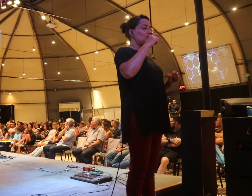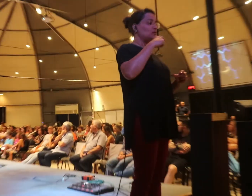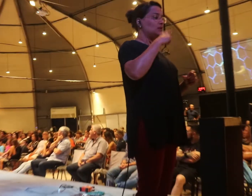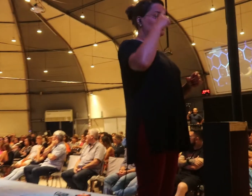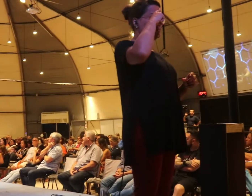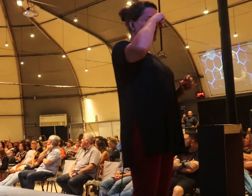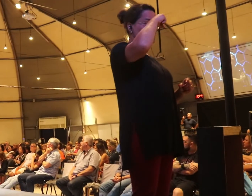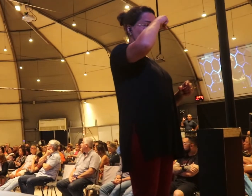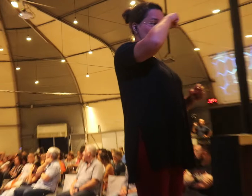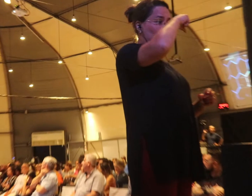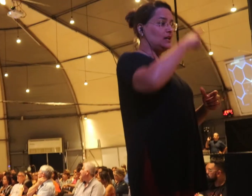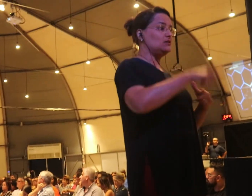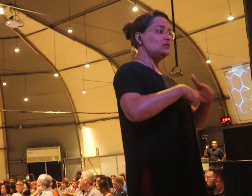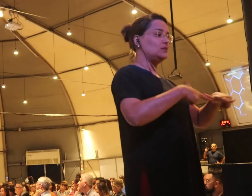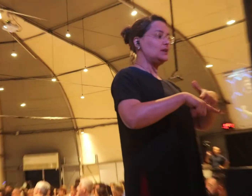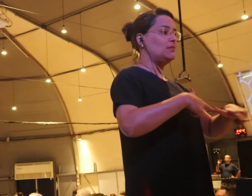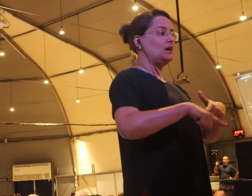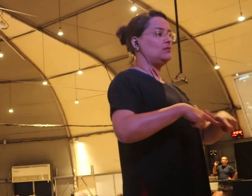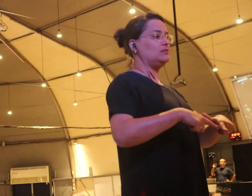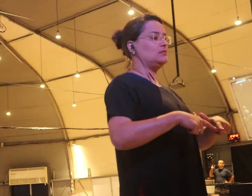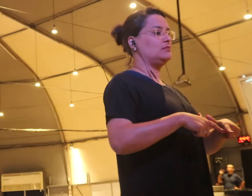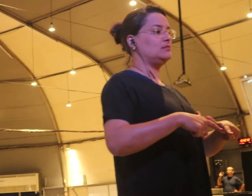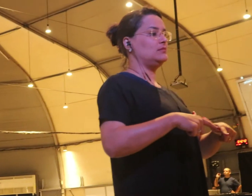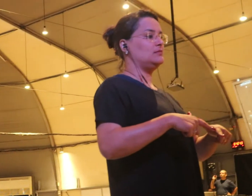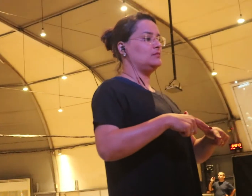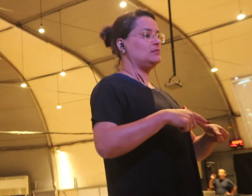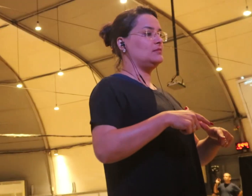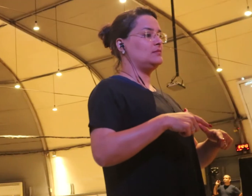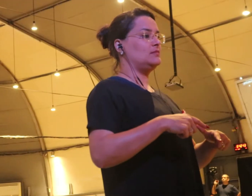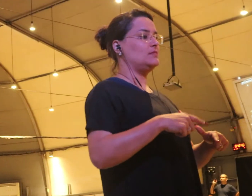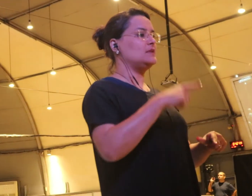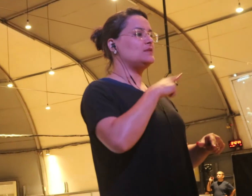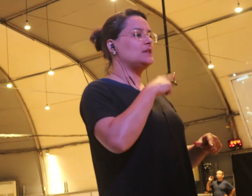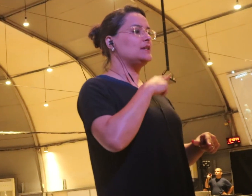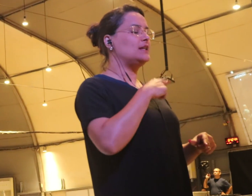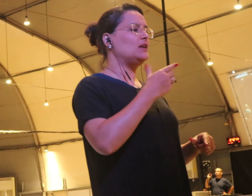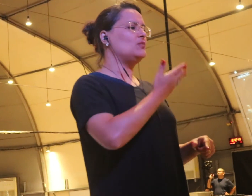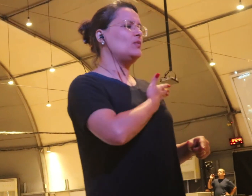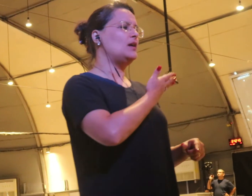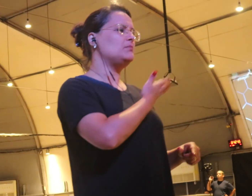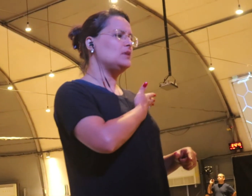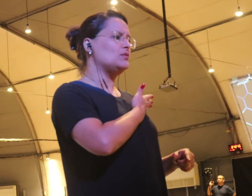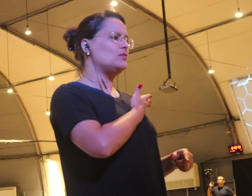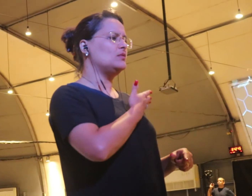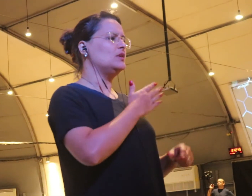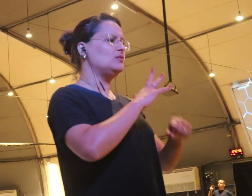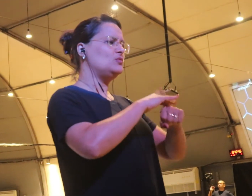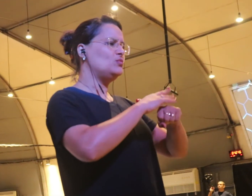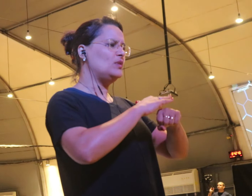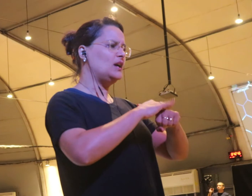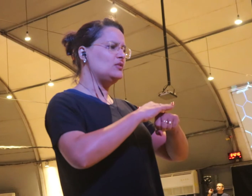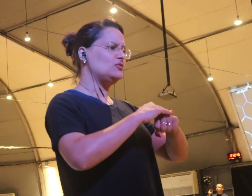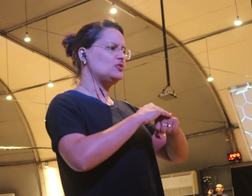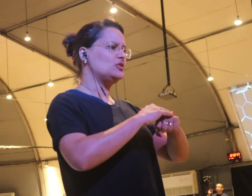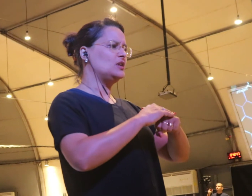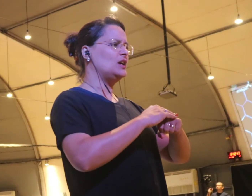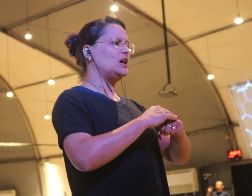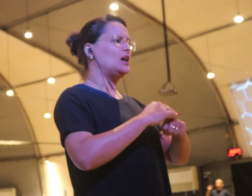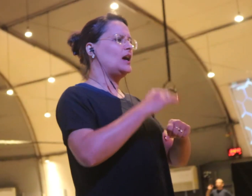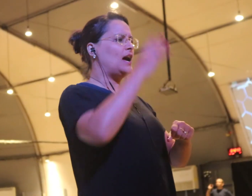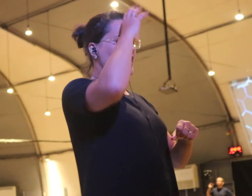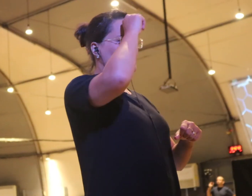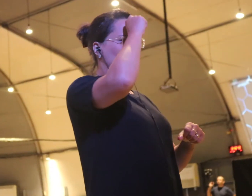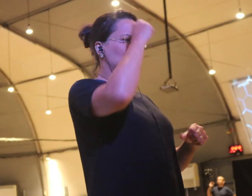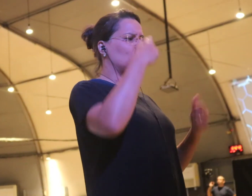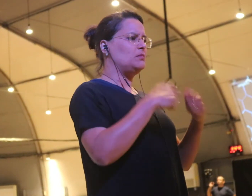isso que a gente está falando aqui essa noite. Por exemplo, se você tem um amigo, um parente que está passando por alguma doença, e aí a gente aprende: cara, eu tenho que ter fé, e